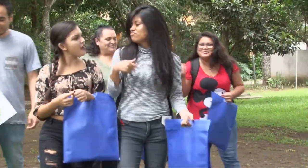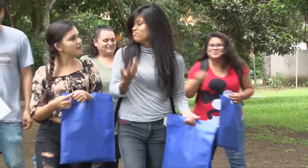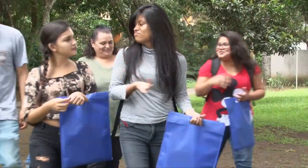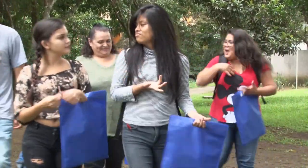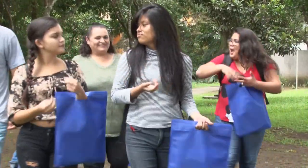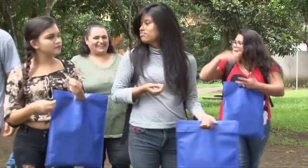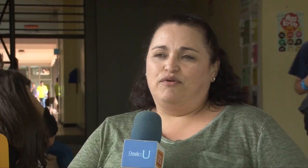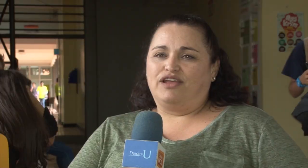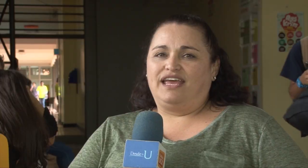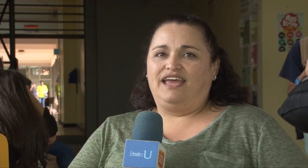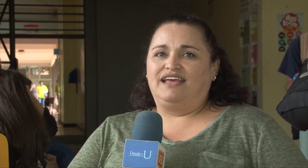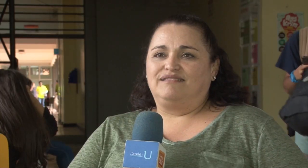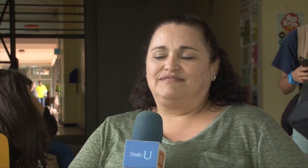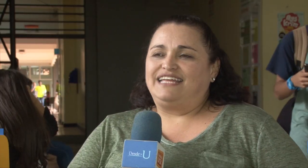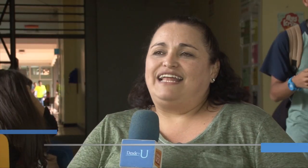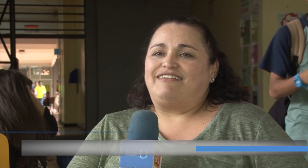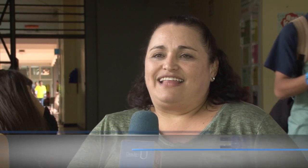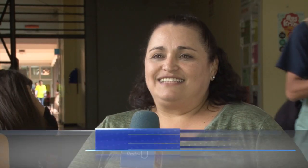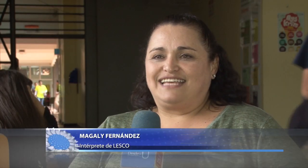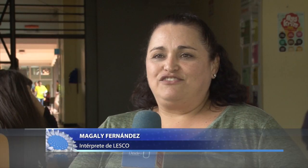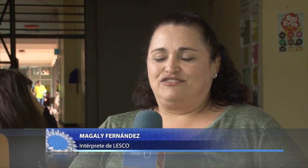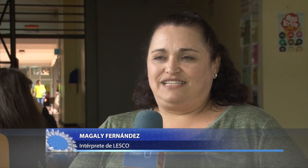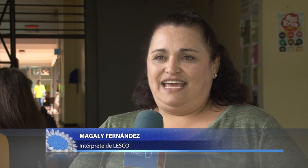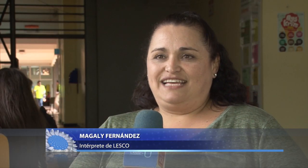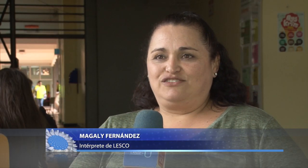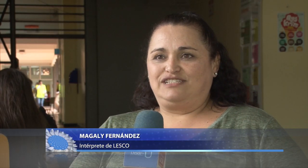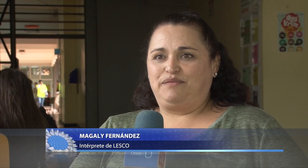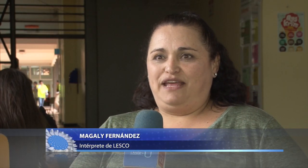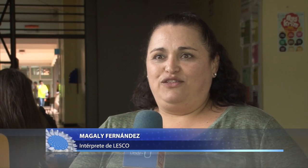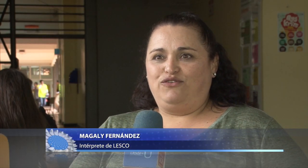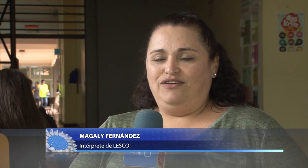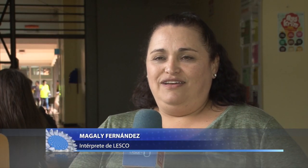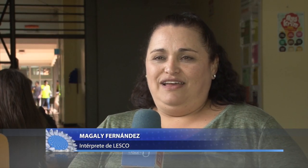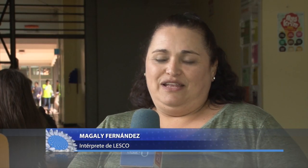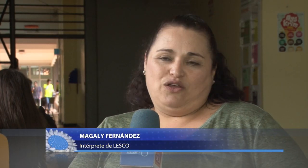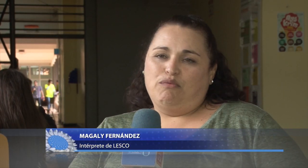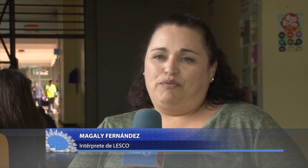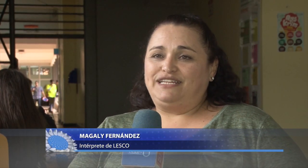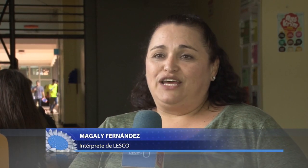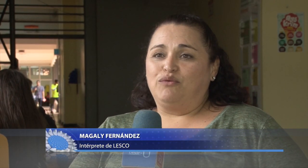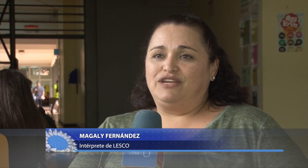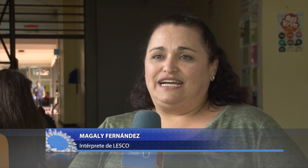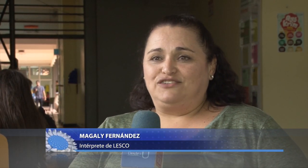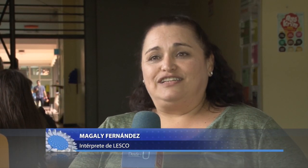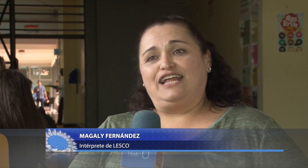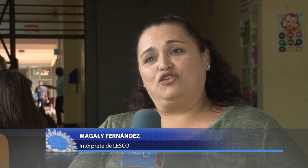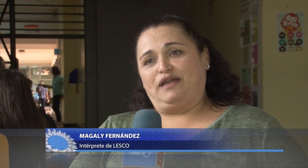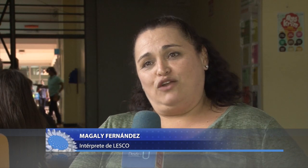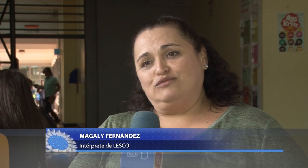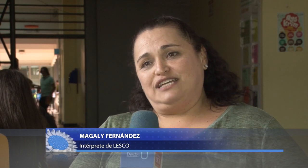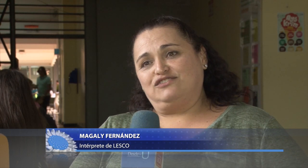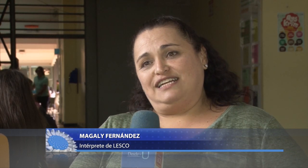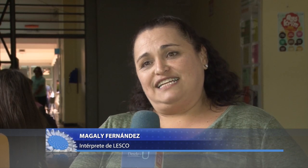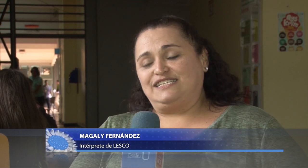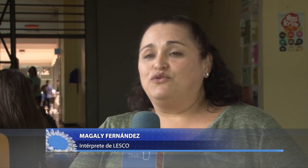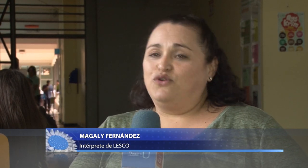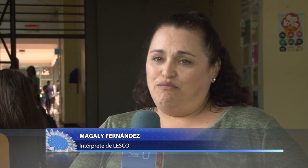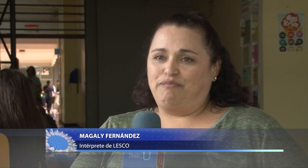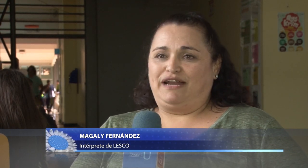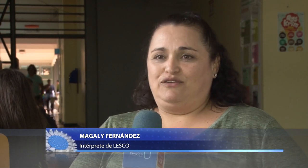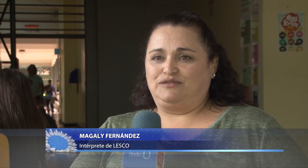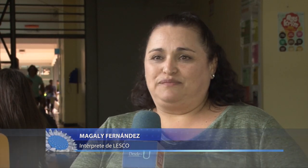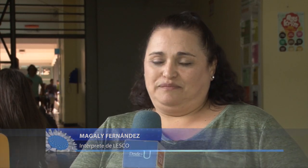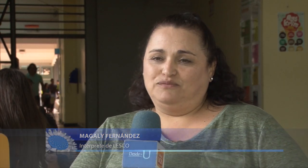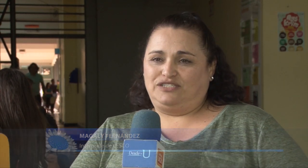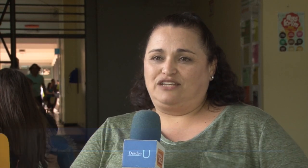enriquecedor porque de la verdad es que yo sé que estoy sirviendo como puente de comunicación tanto para los muchachos del tc